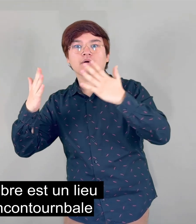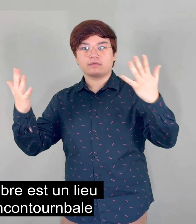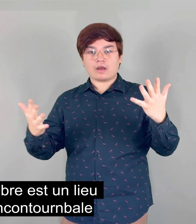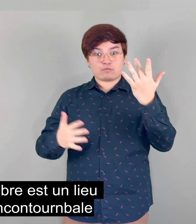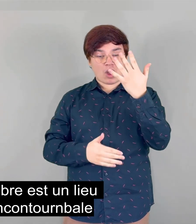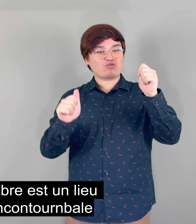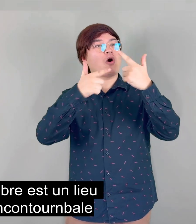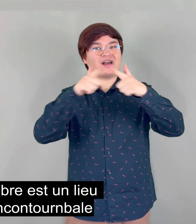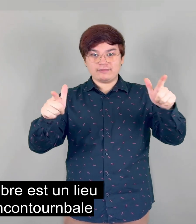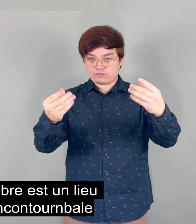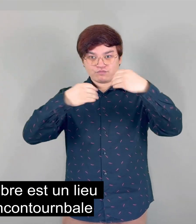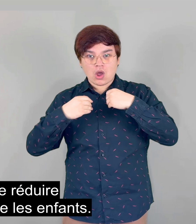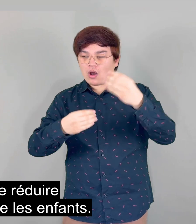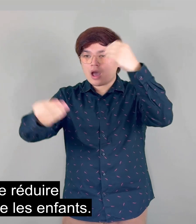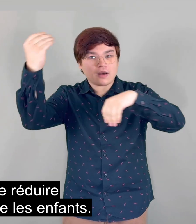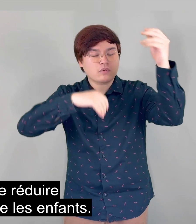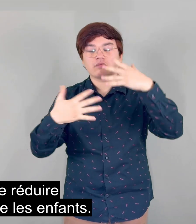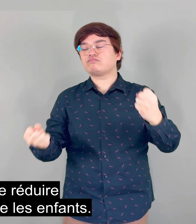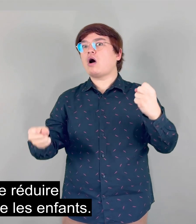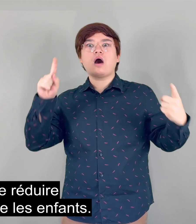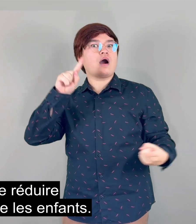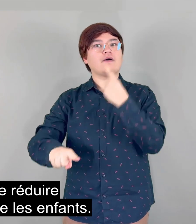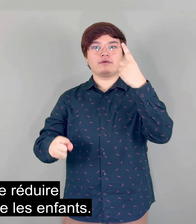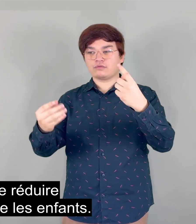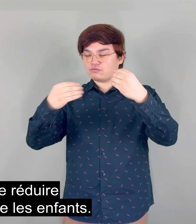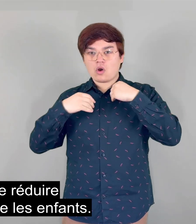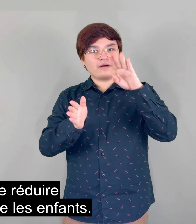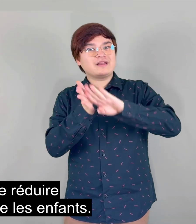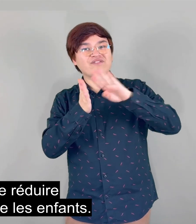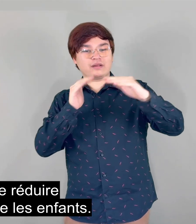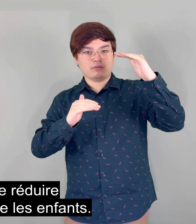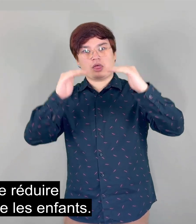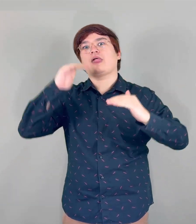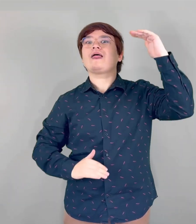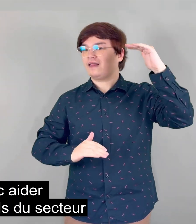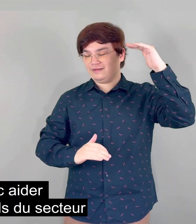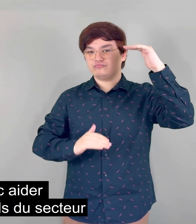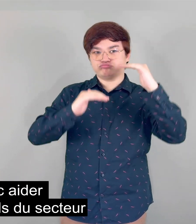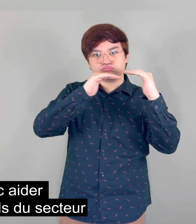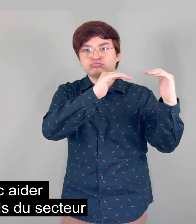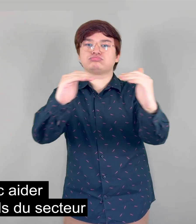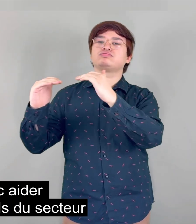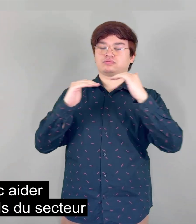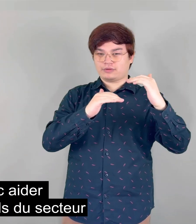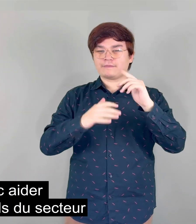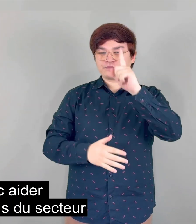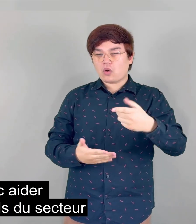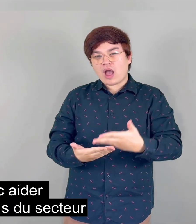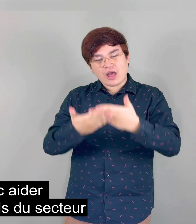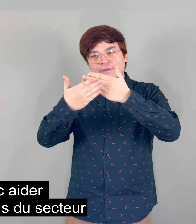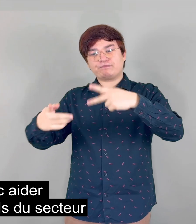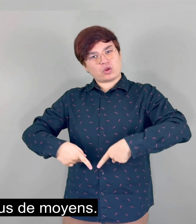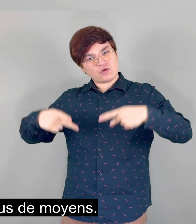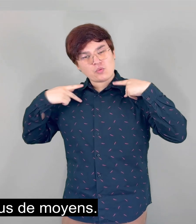un lieu d'apprentissage incontournable qui permet de réduire les inégalités entre les enfants. Il faut donc aider les professionnels